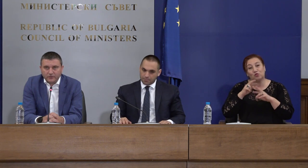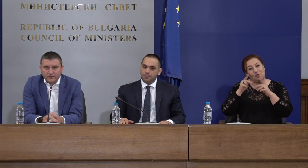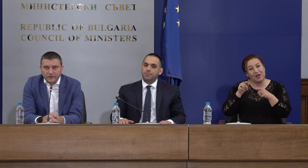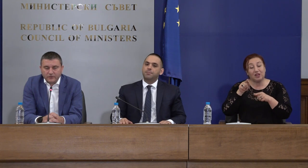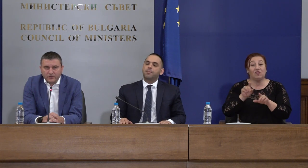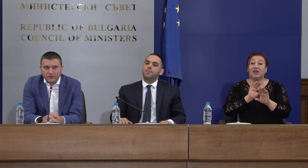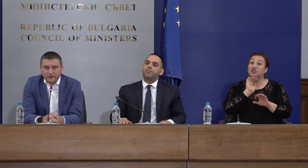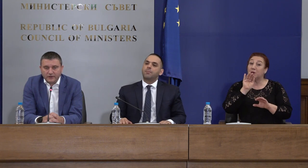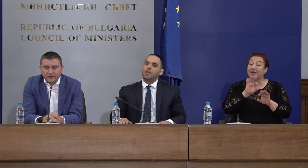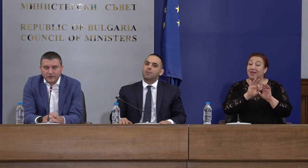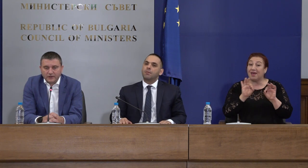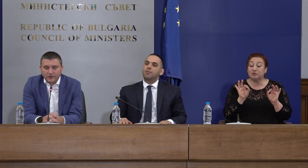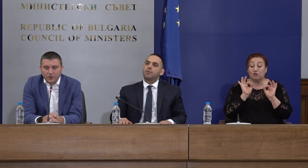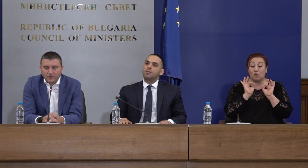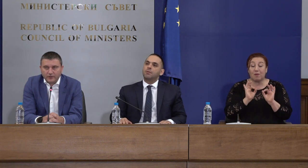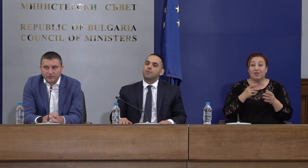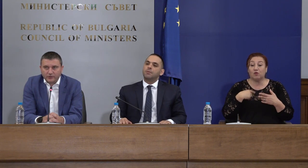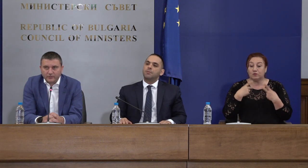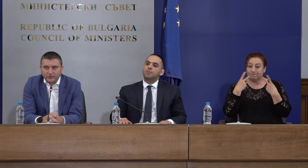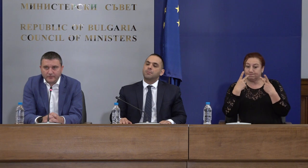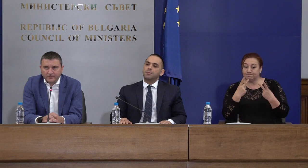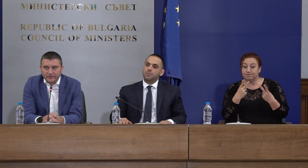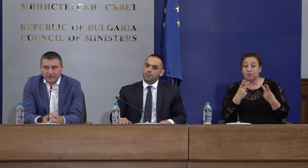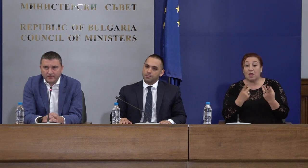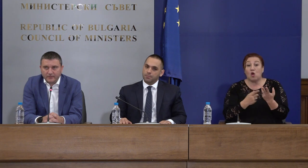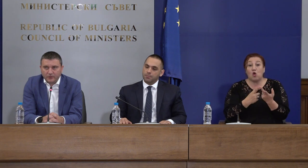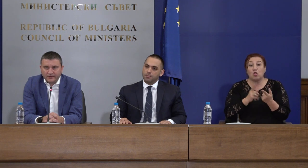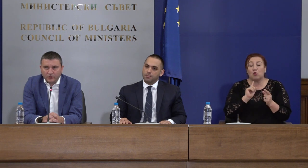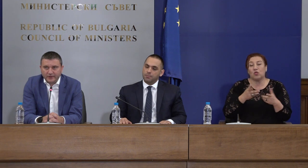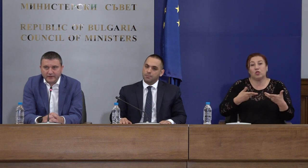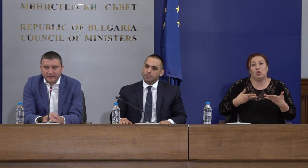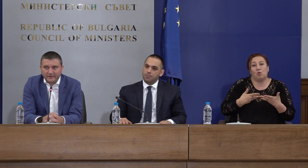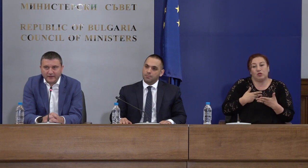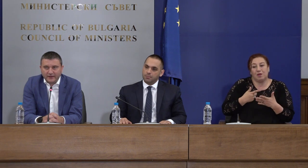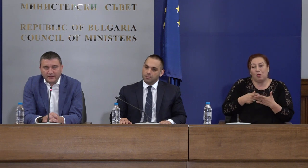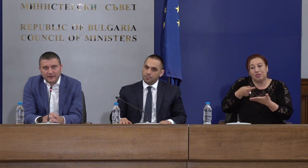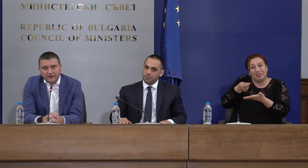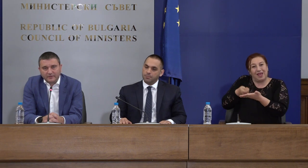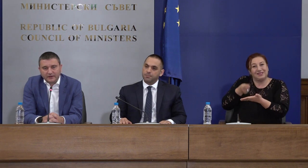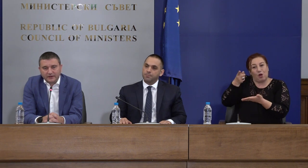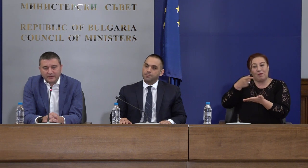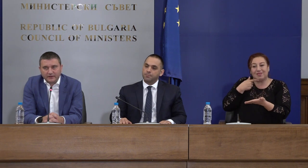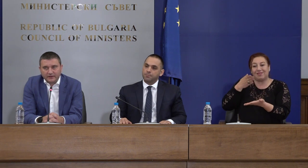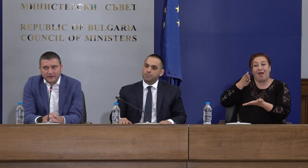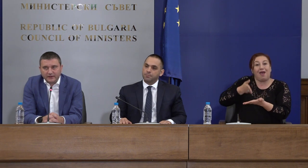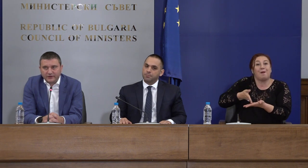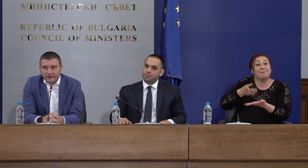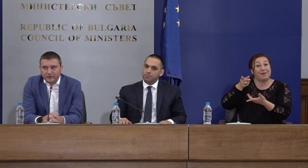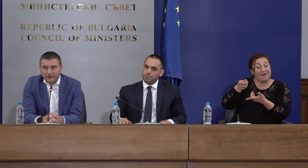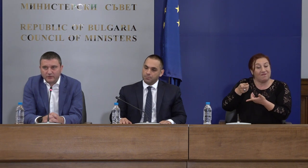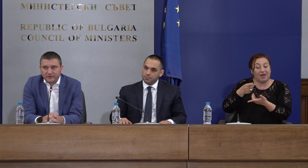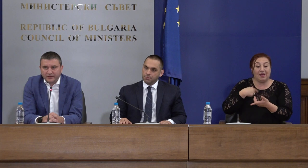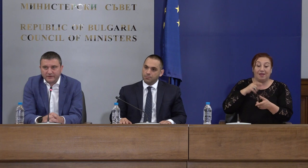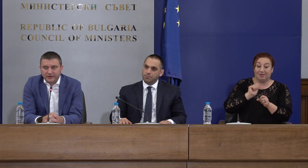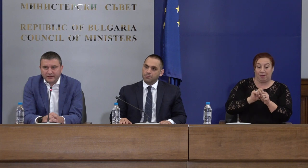който се установи колко е необходимо от закупените права да бъде